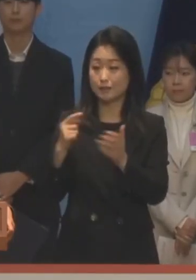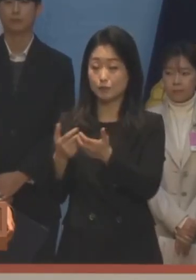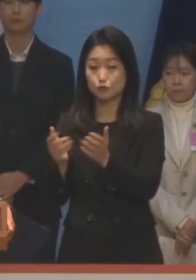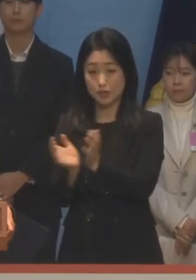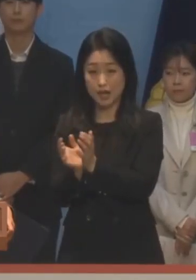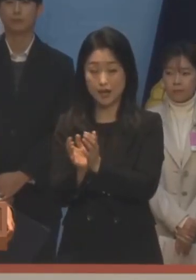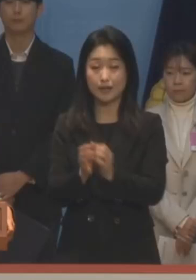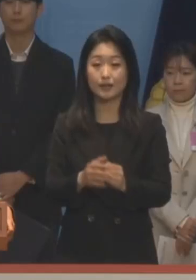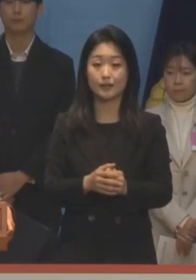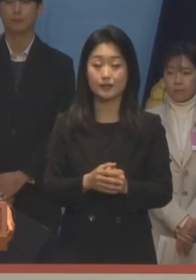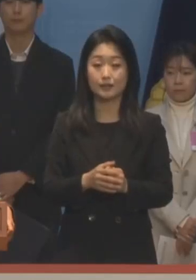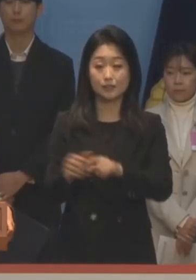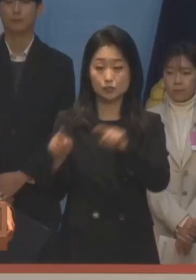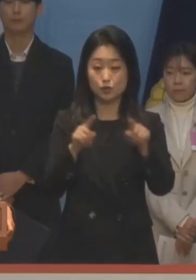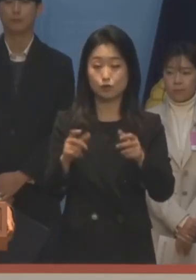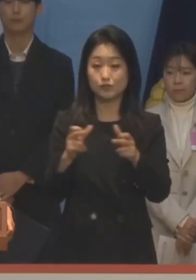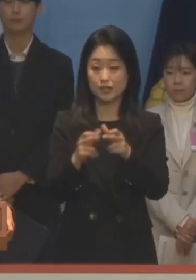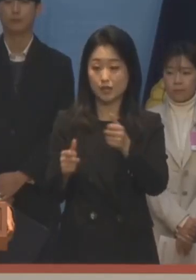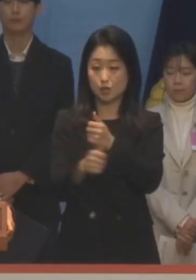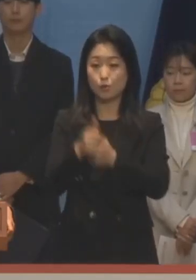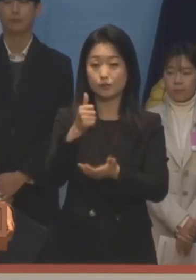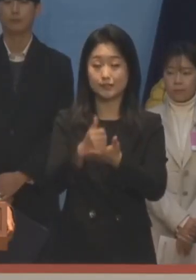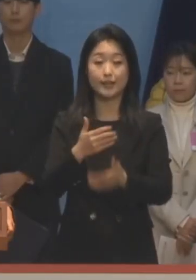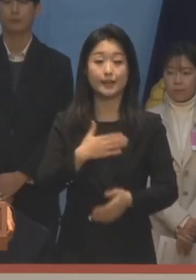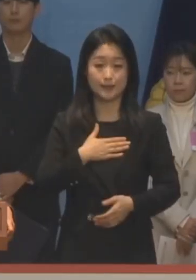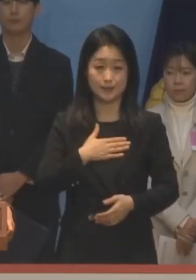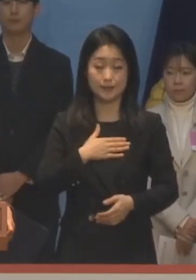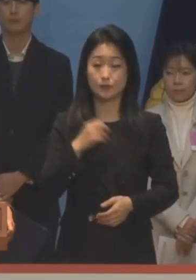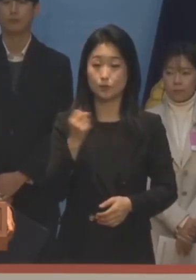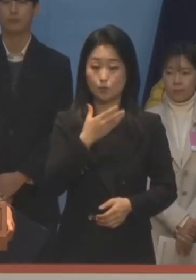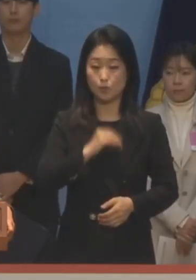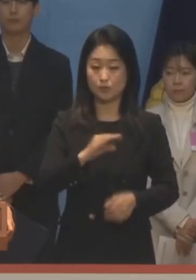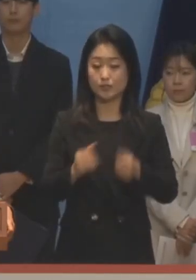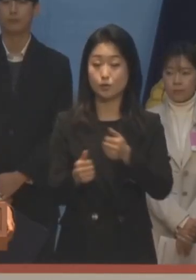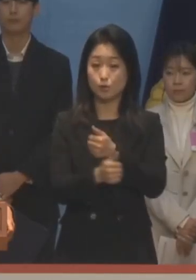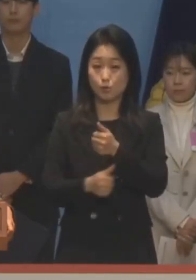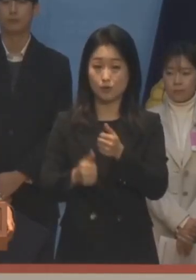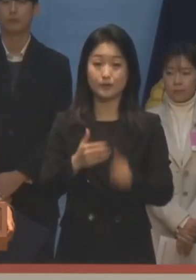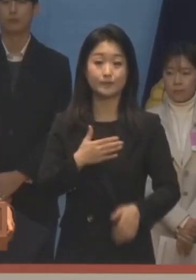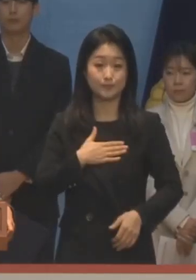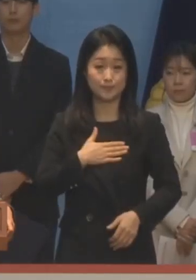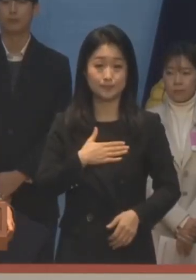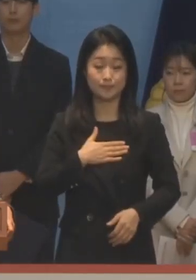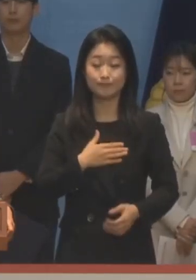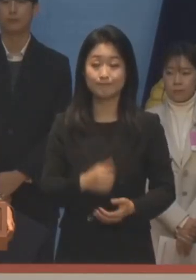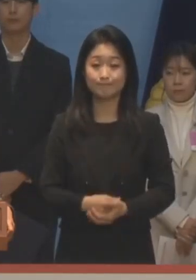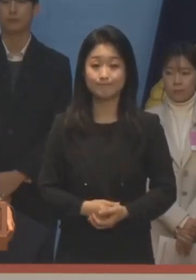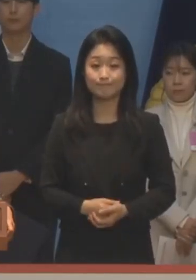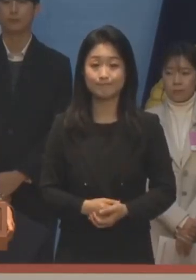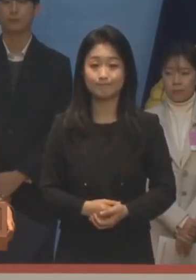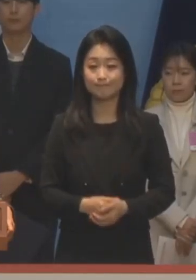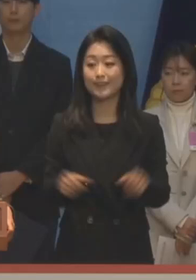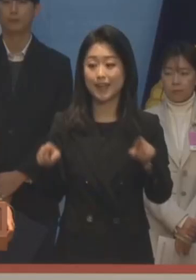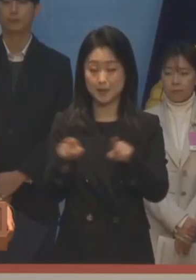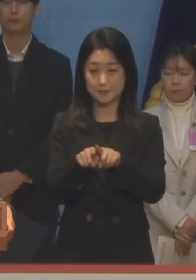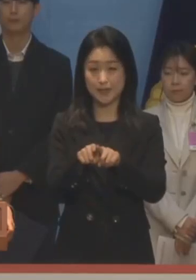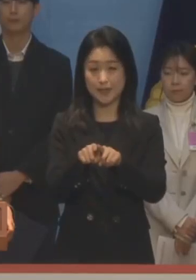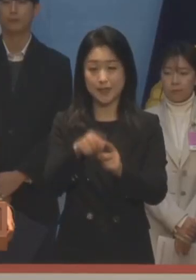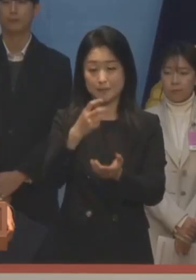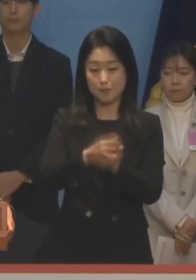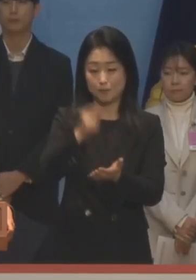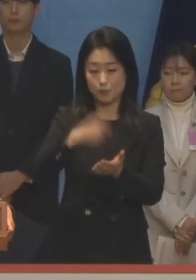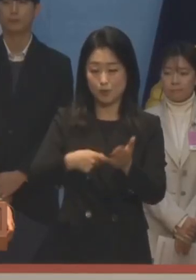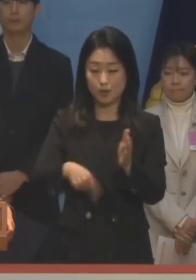더불어민주당 전국장애인위원회 위원장이자 보건복지위원회 위원으로서 함께